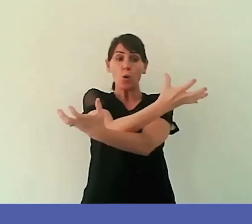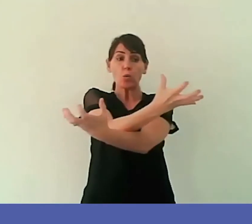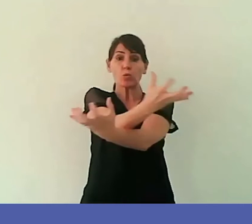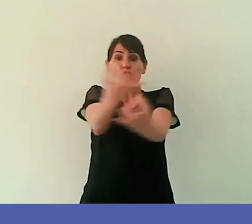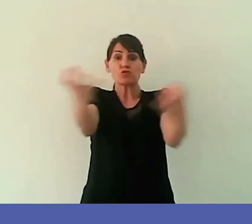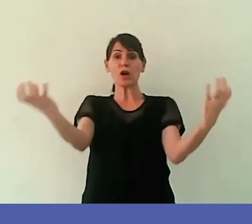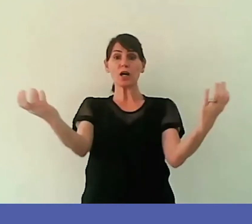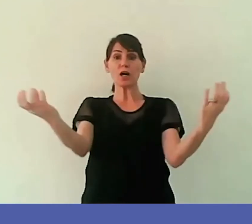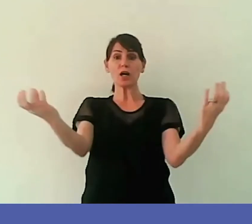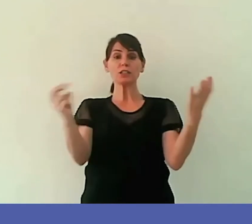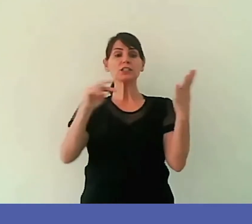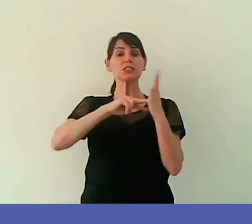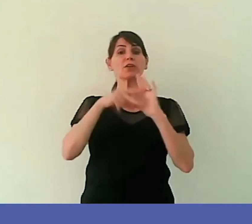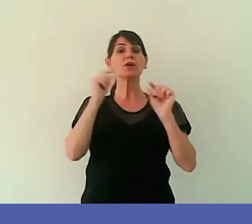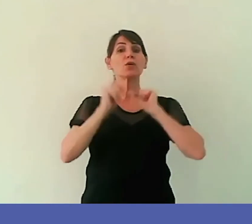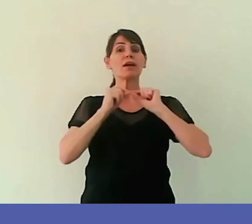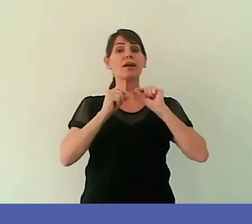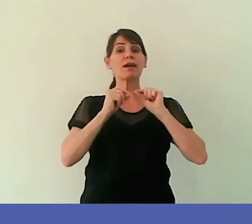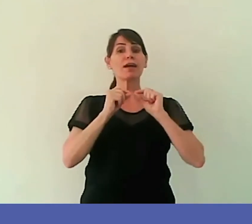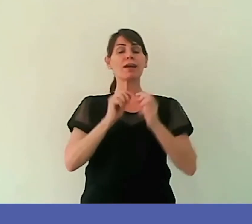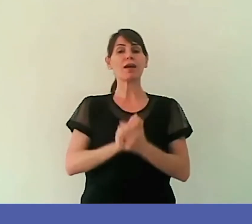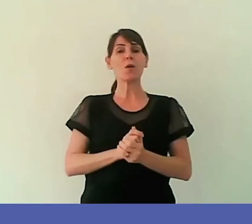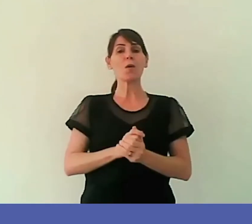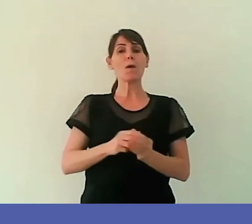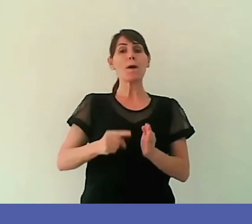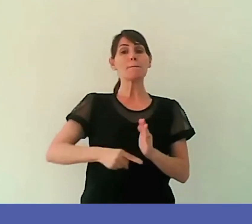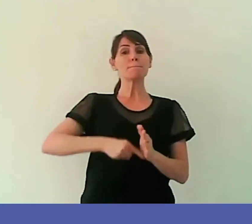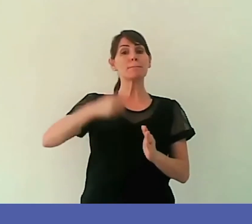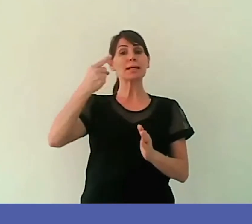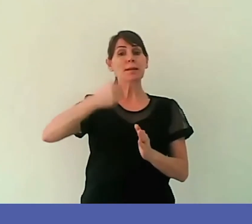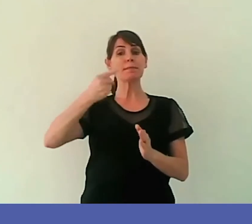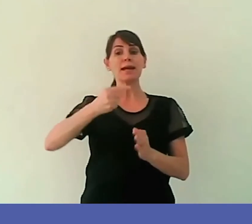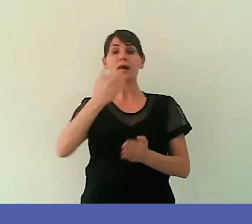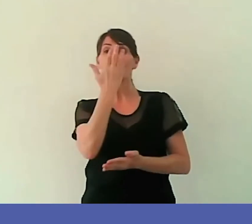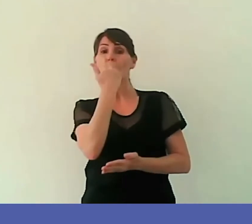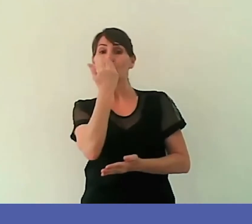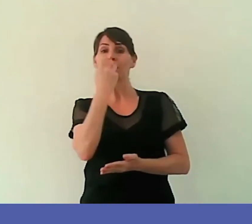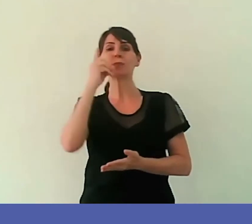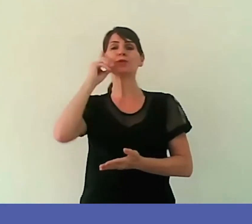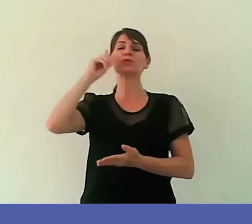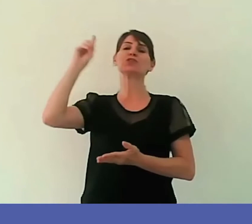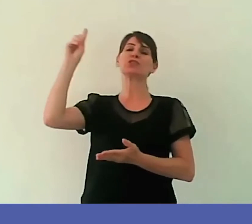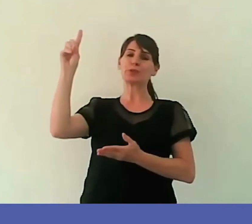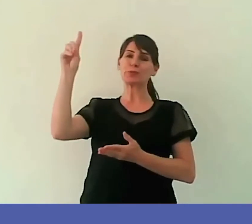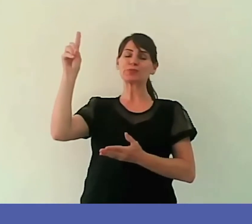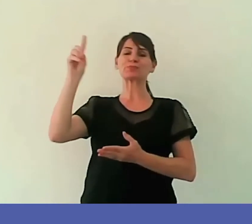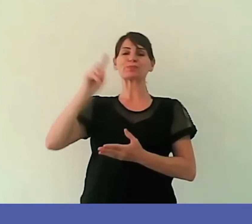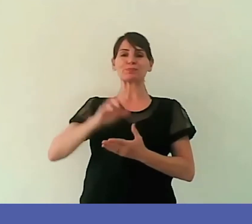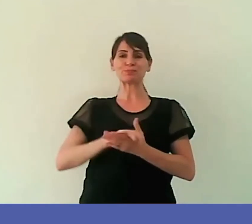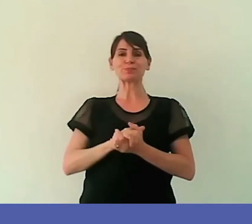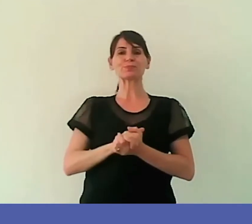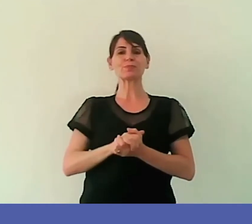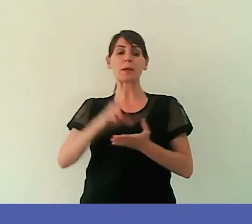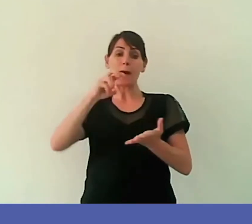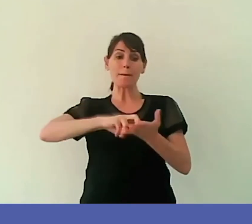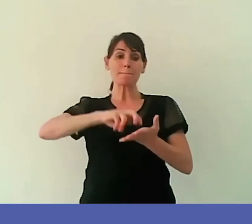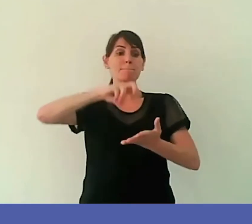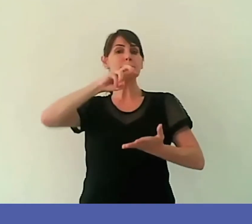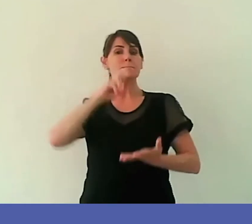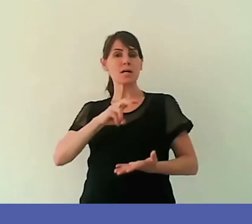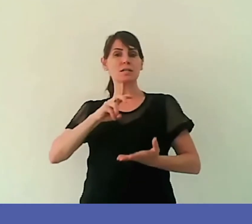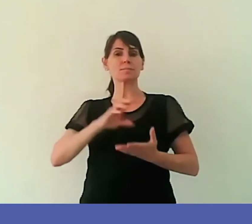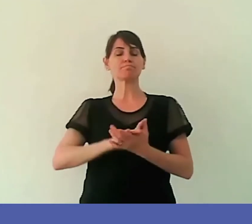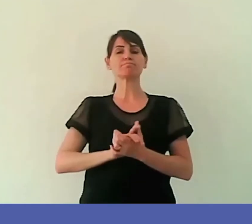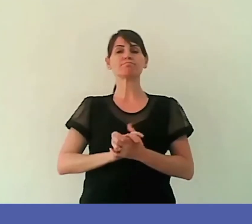sei, é a primeira refeição do dia, a primeira refeição da manhã. Lembre-se